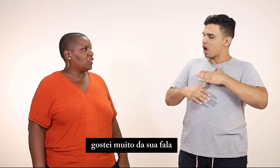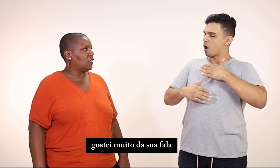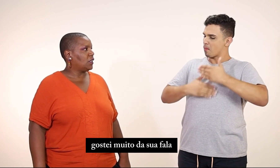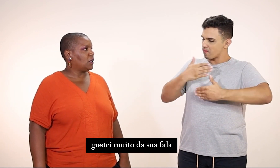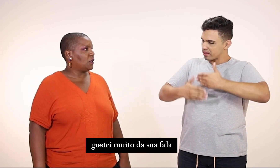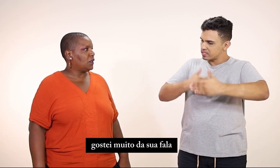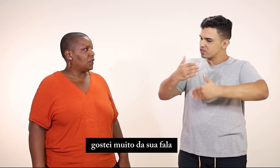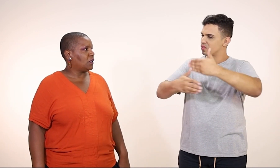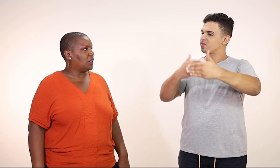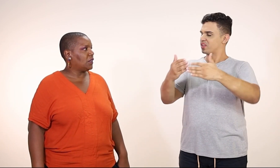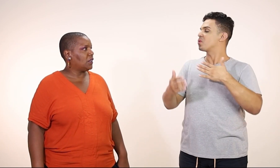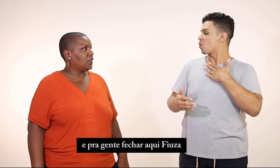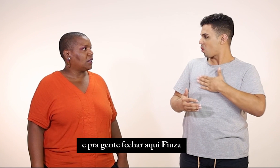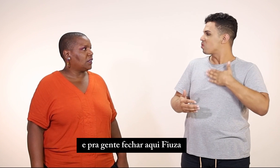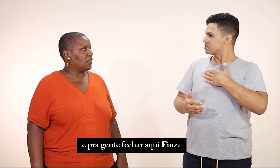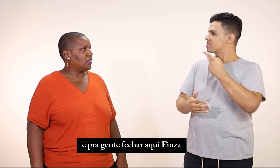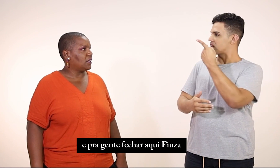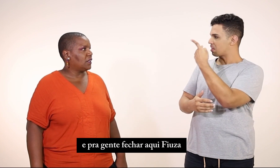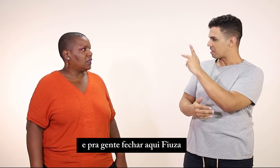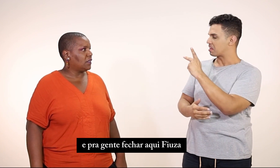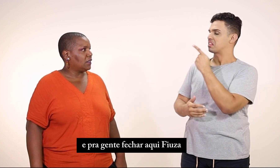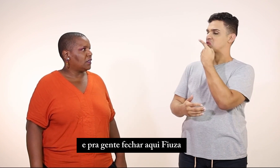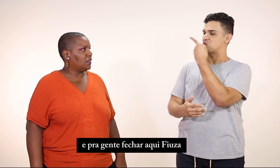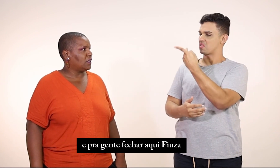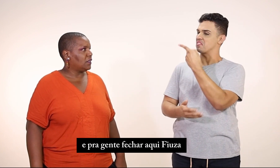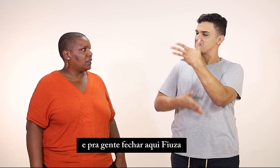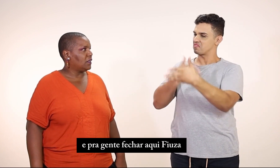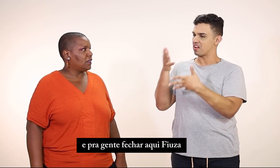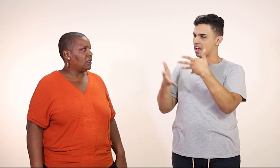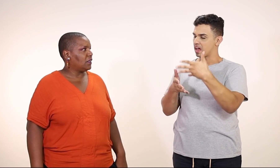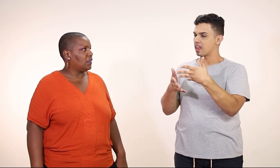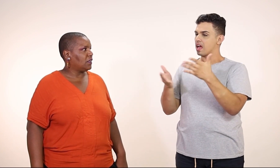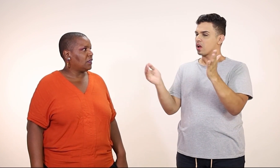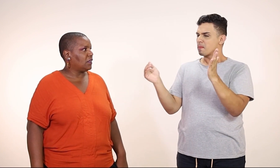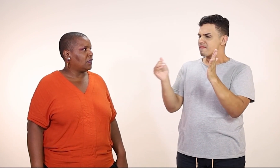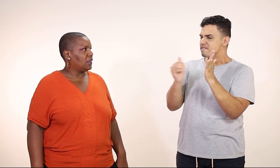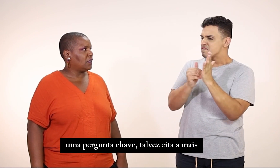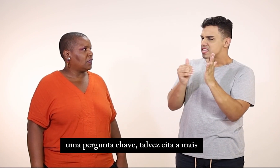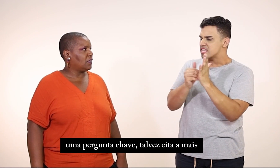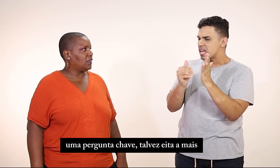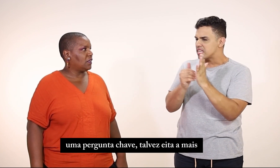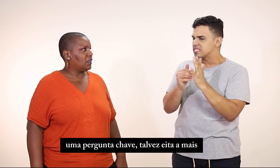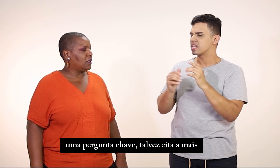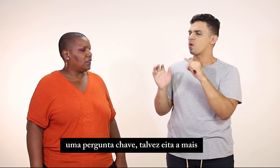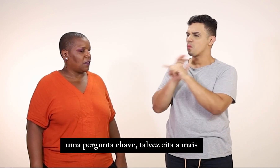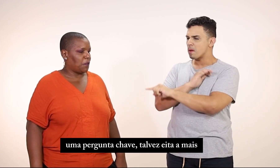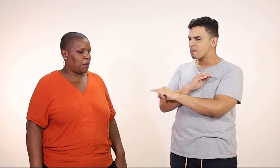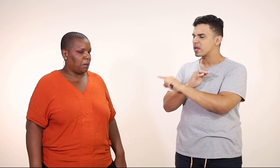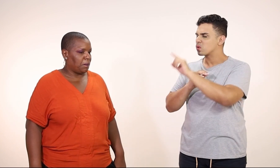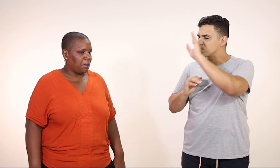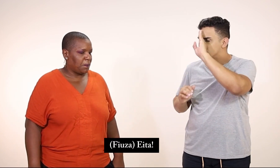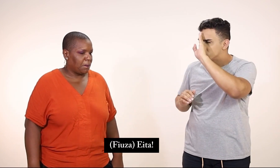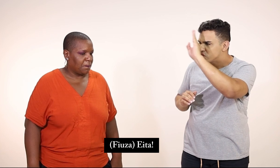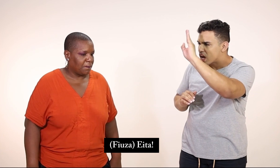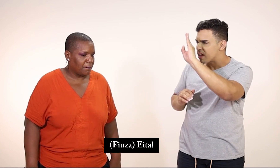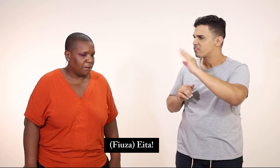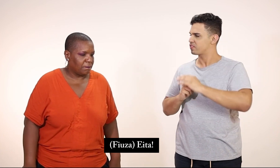sua fala. E pra gente fechar aqui, Fiuza, uma pergunta chave, talvez Eita.